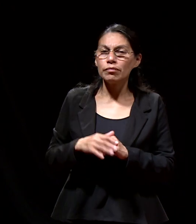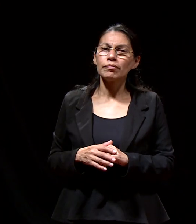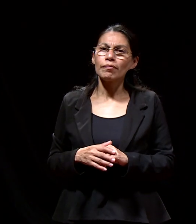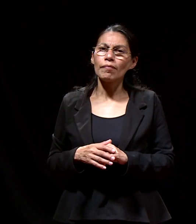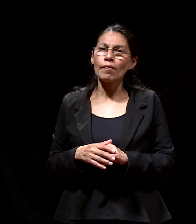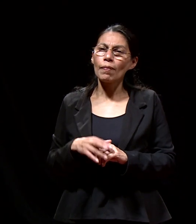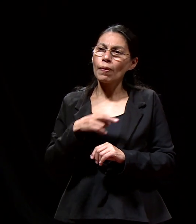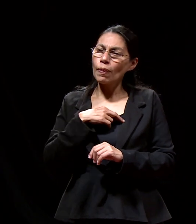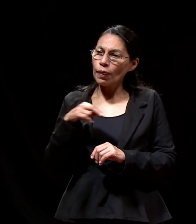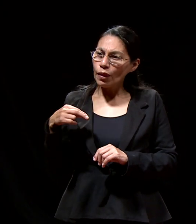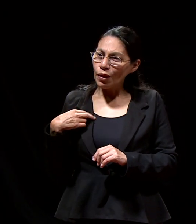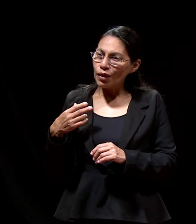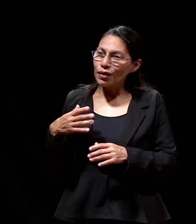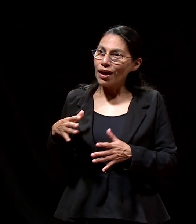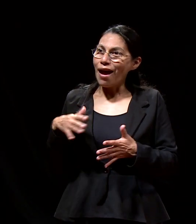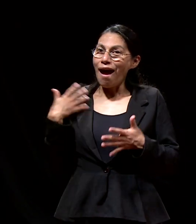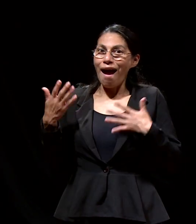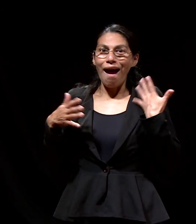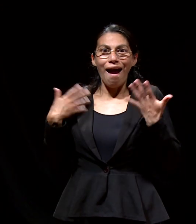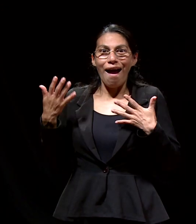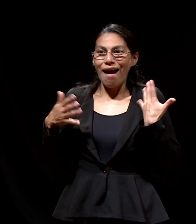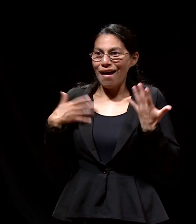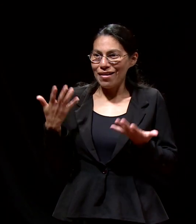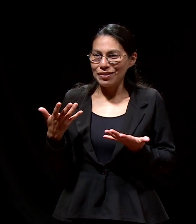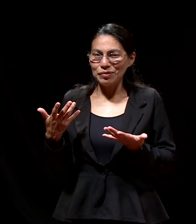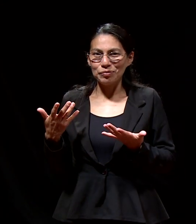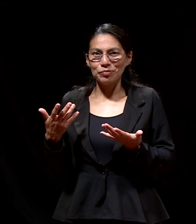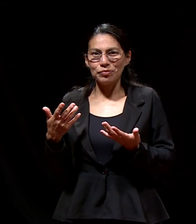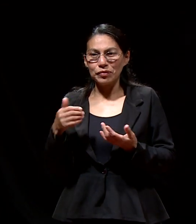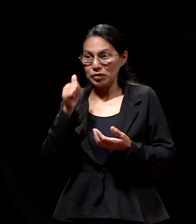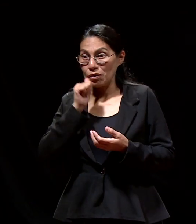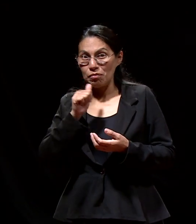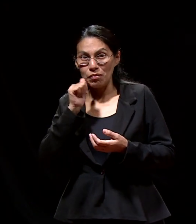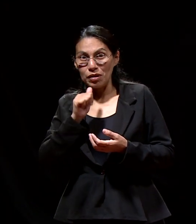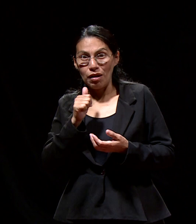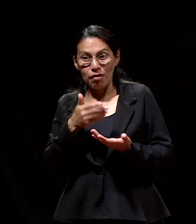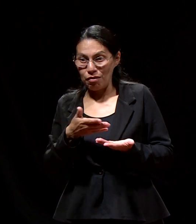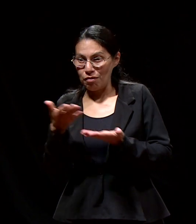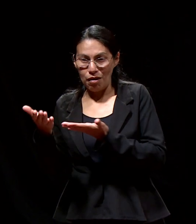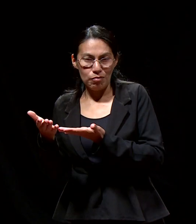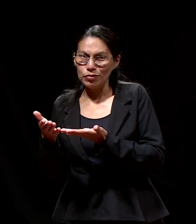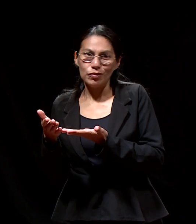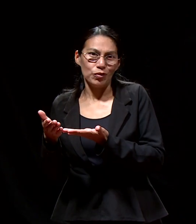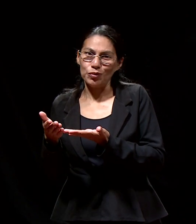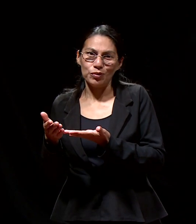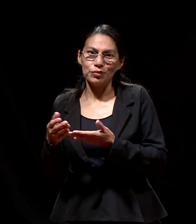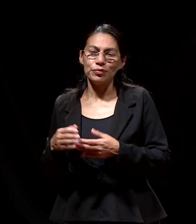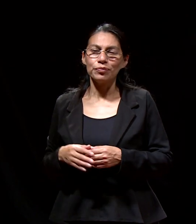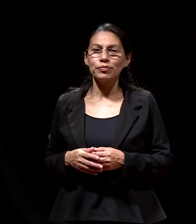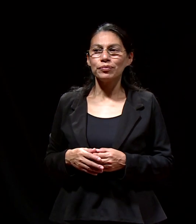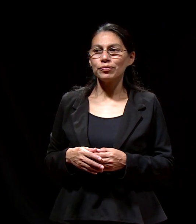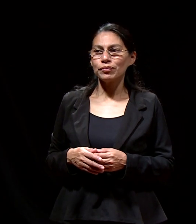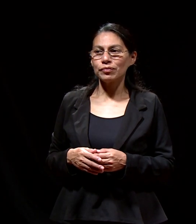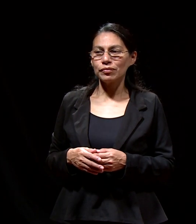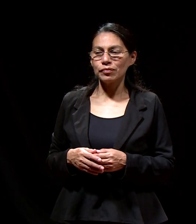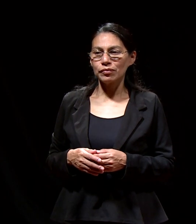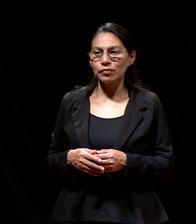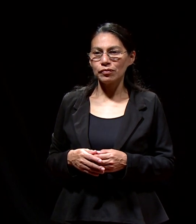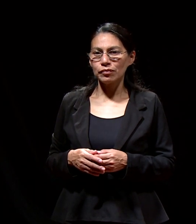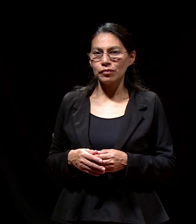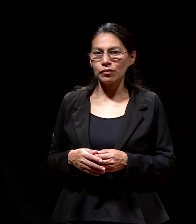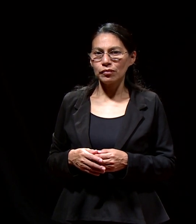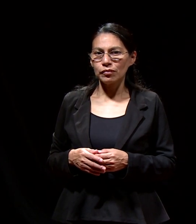entonces pues estábamos ilusionados porque no era normal que lleváramos al perrito y